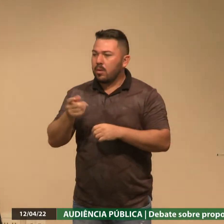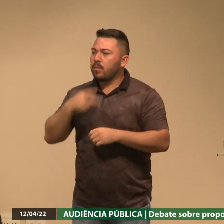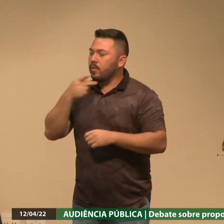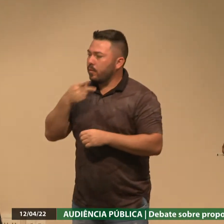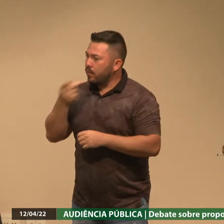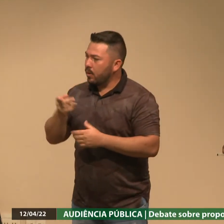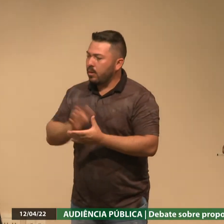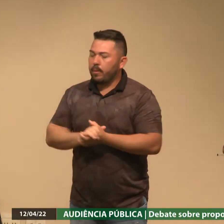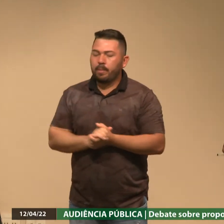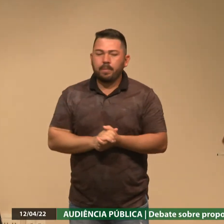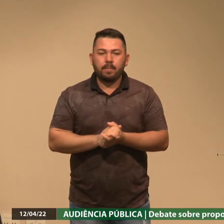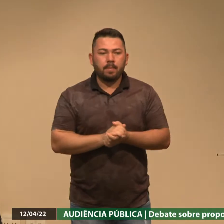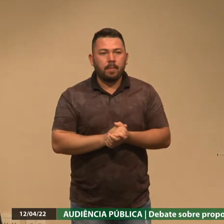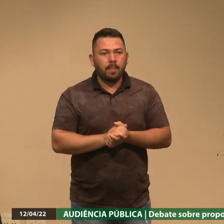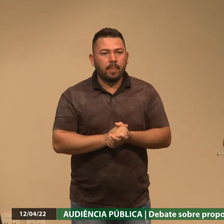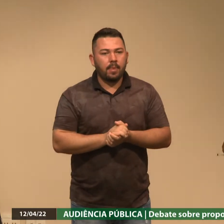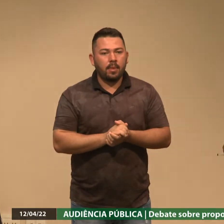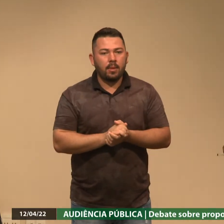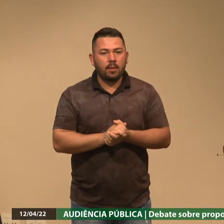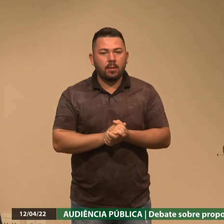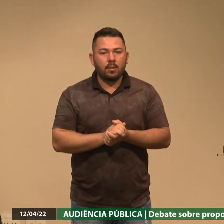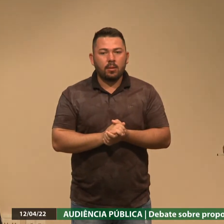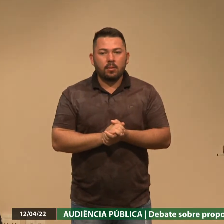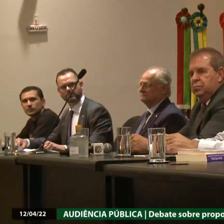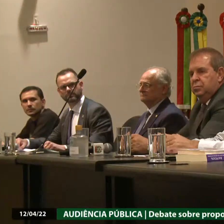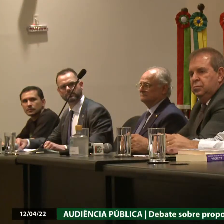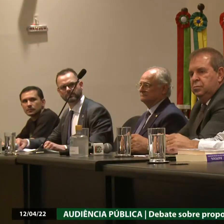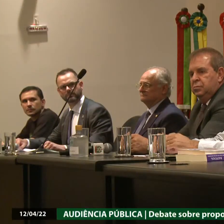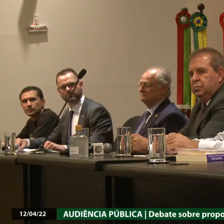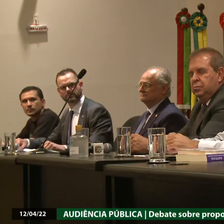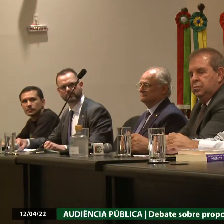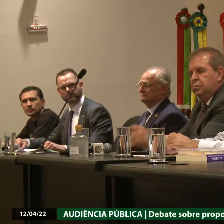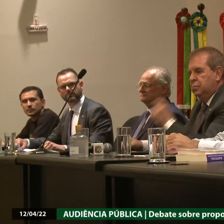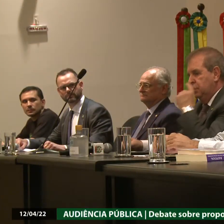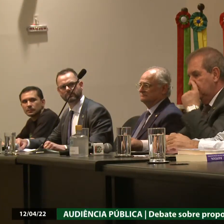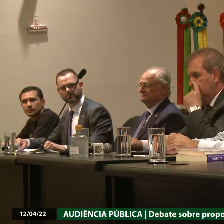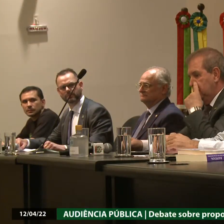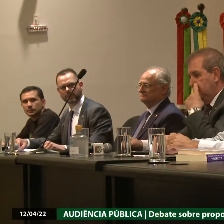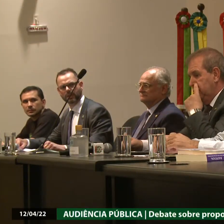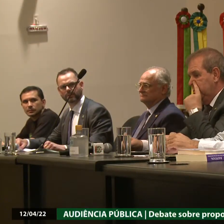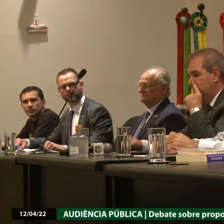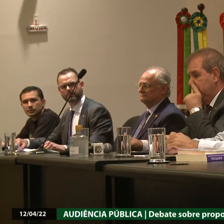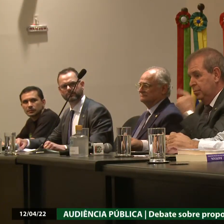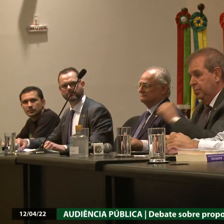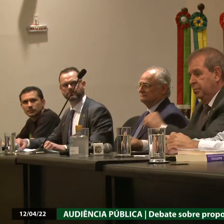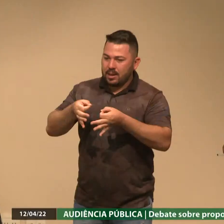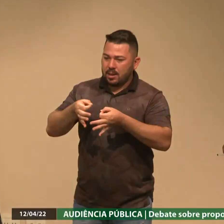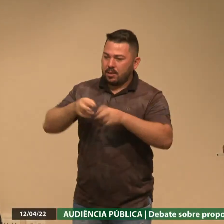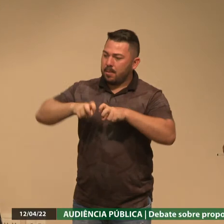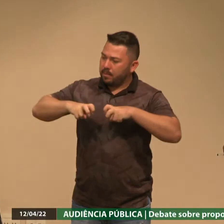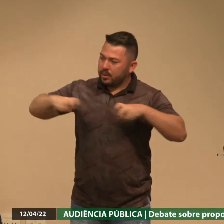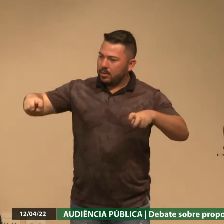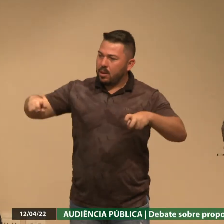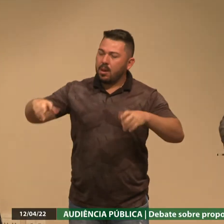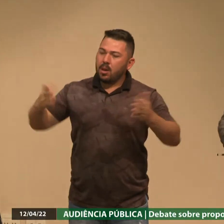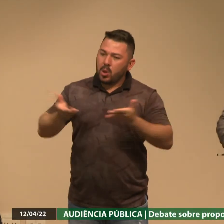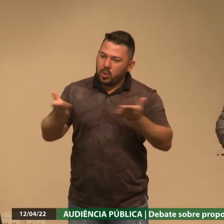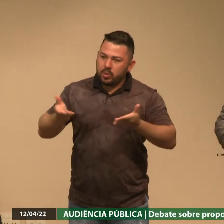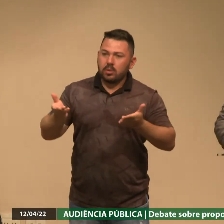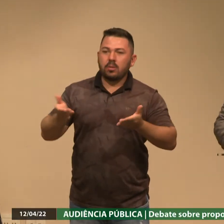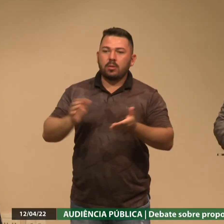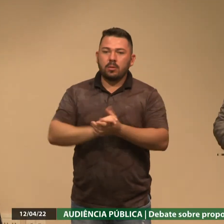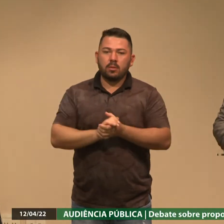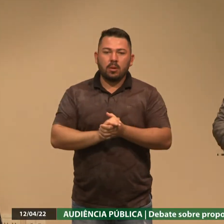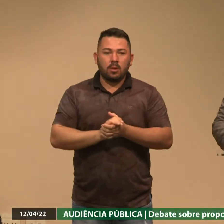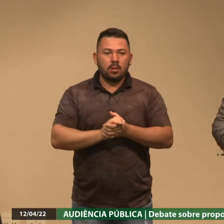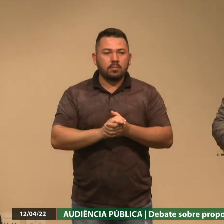dizer em ações a pessoa certa para estar aqui hoje aqui defensor de cada uma